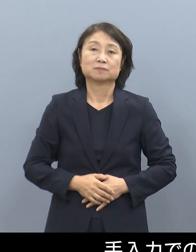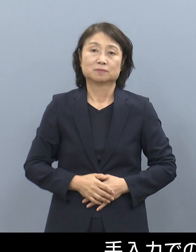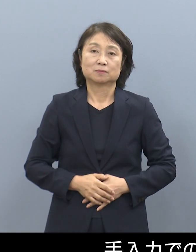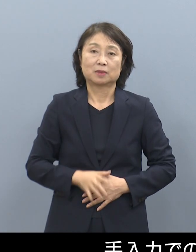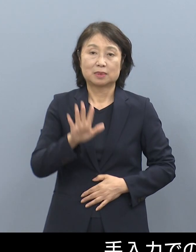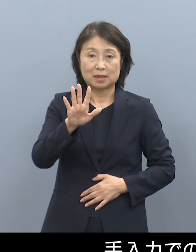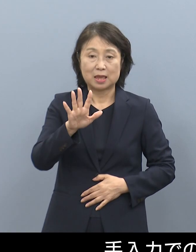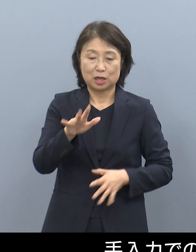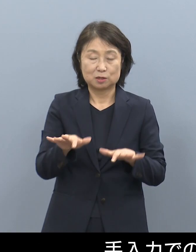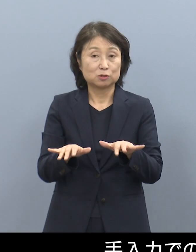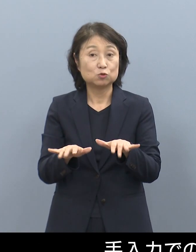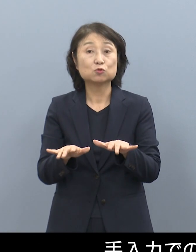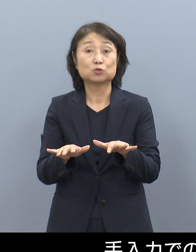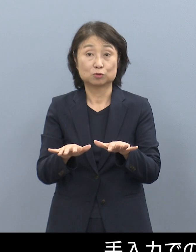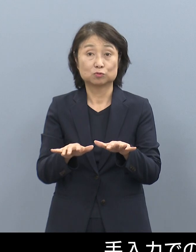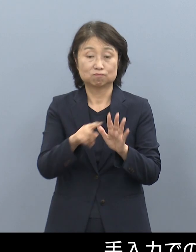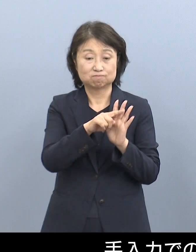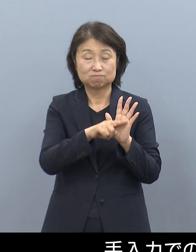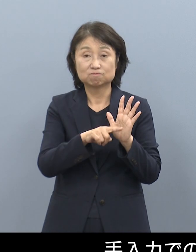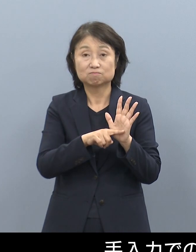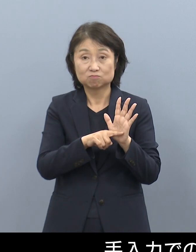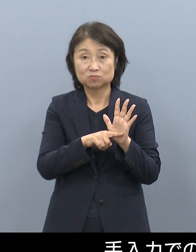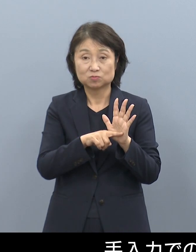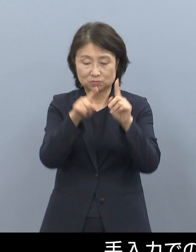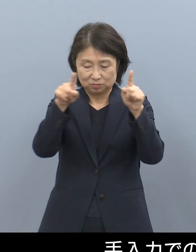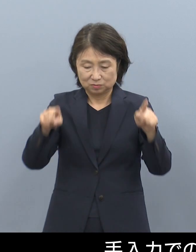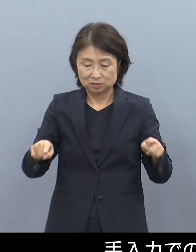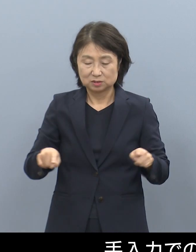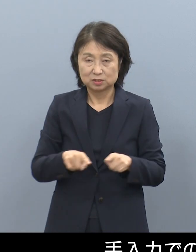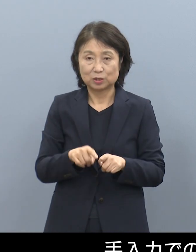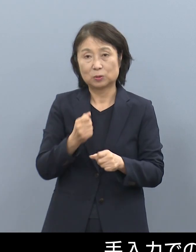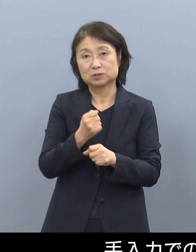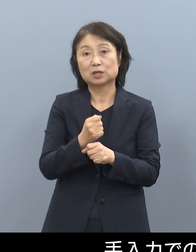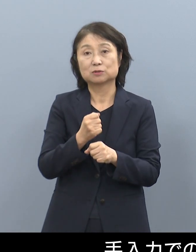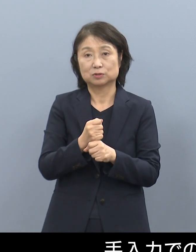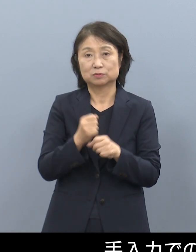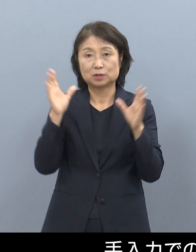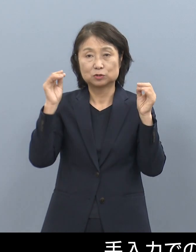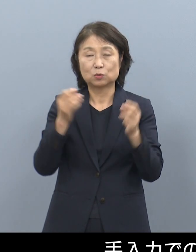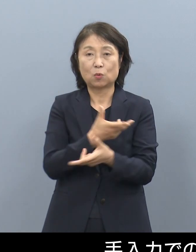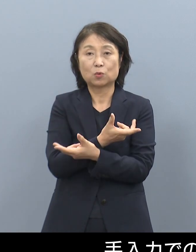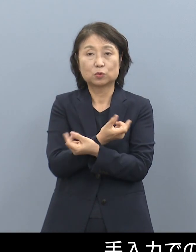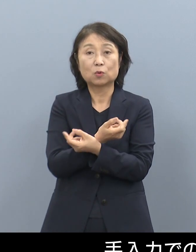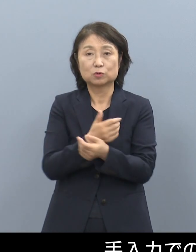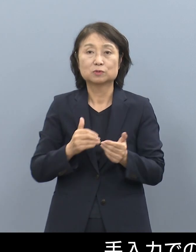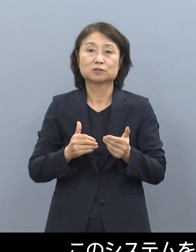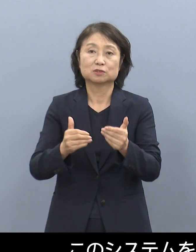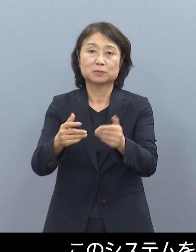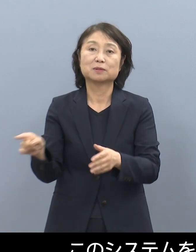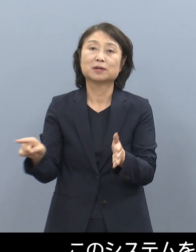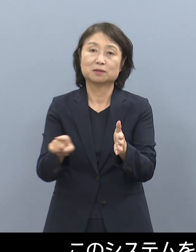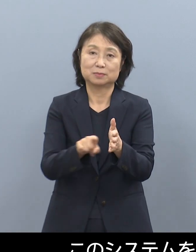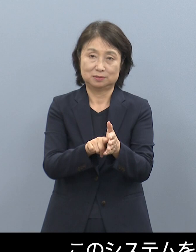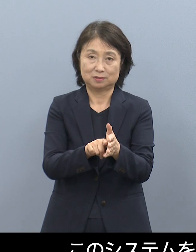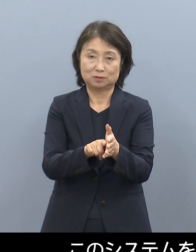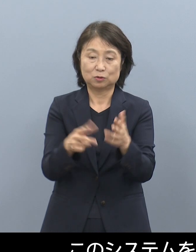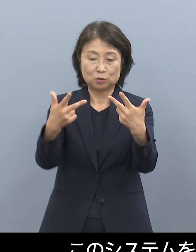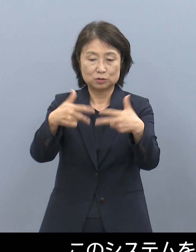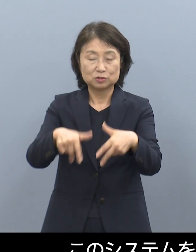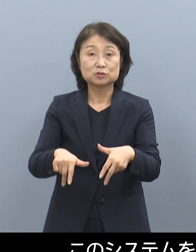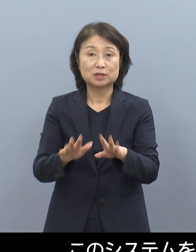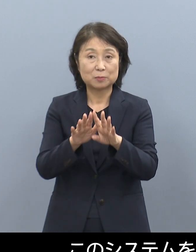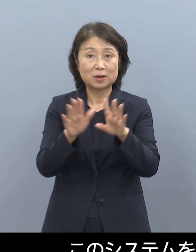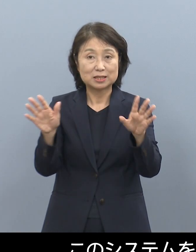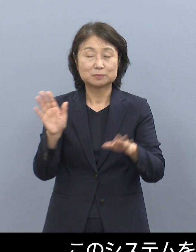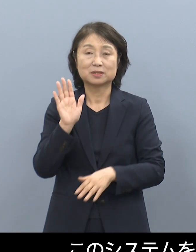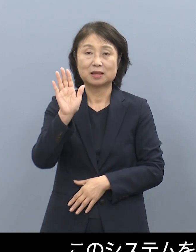手入力での時系列一覧表作成による情報共有を行っておりましたが、このシステムを導入すること